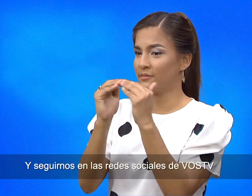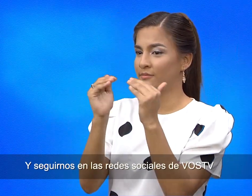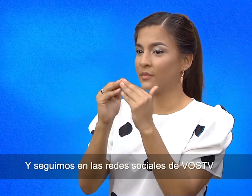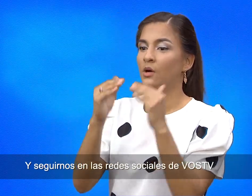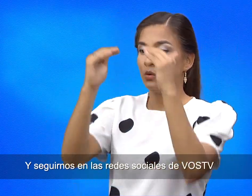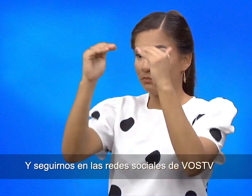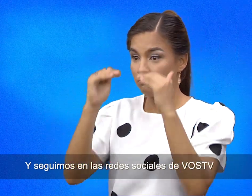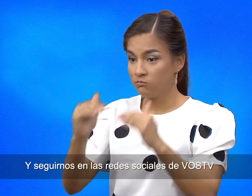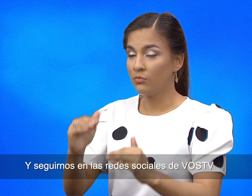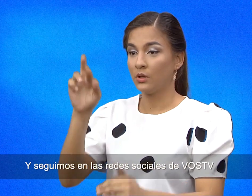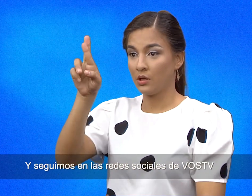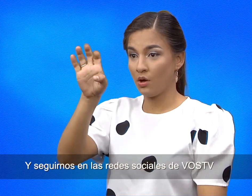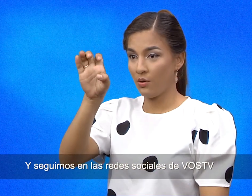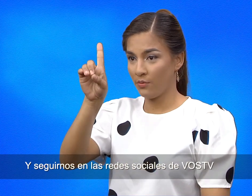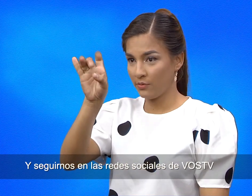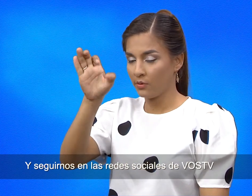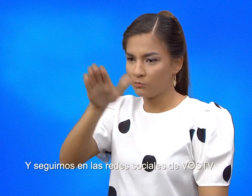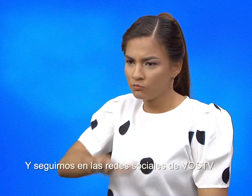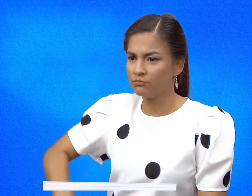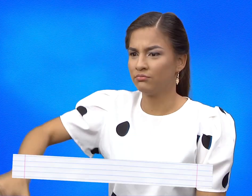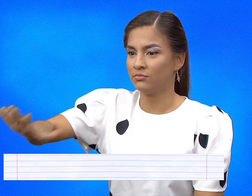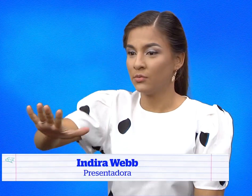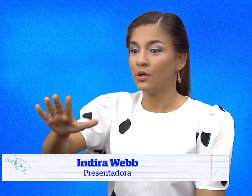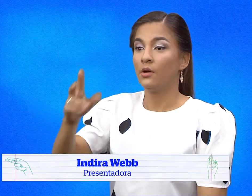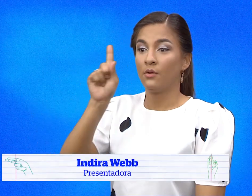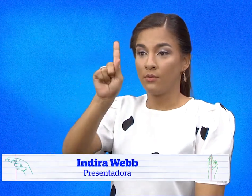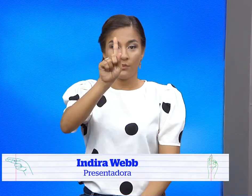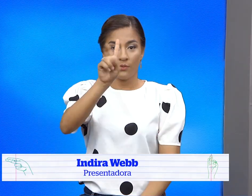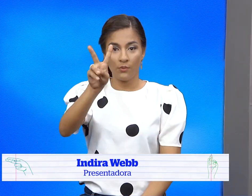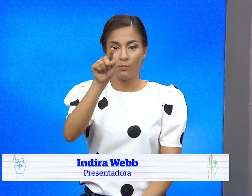redes sociales de Voz TV. Mi nombre es Indira Webb.